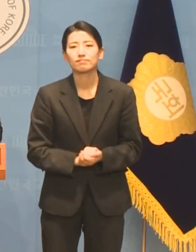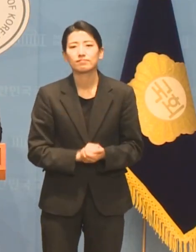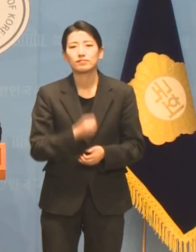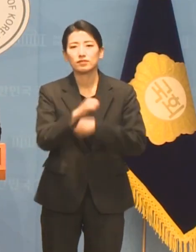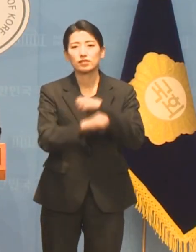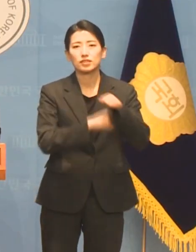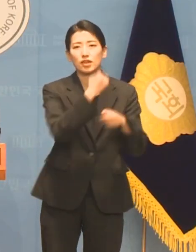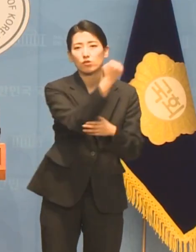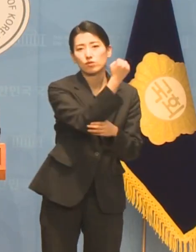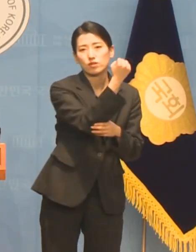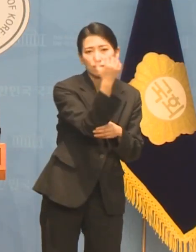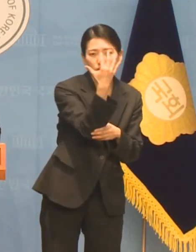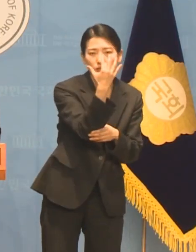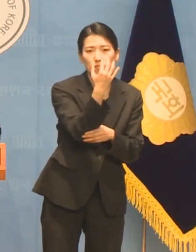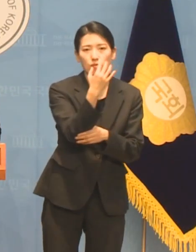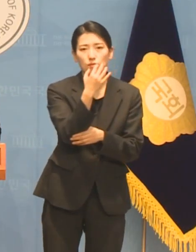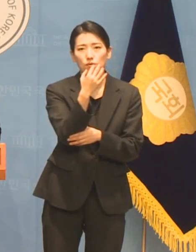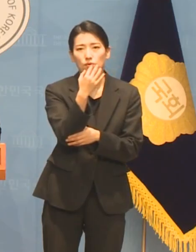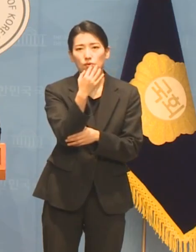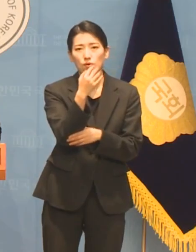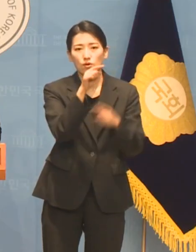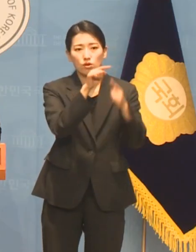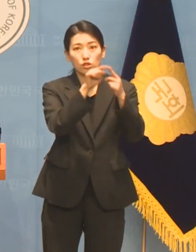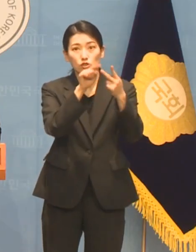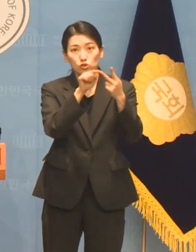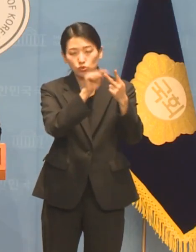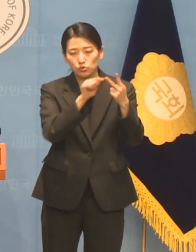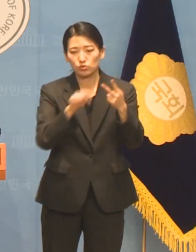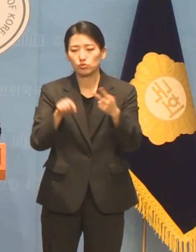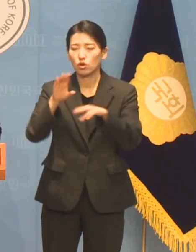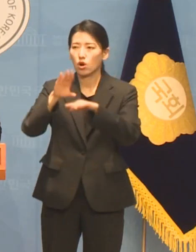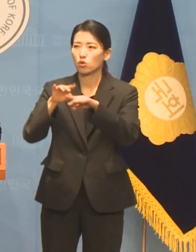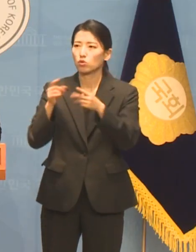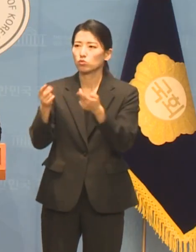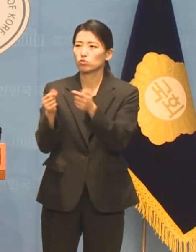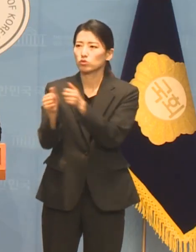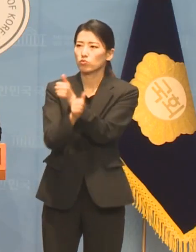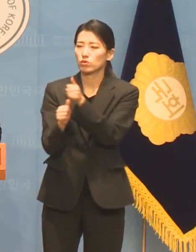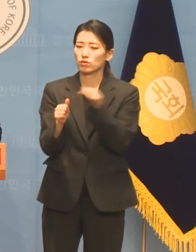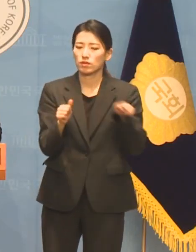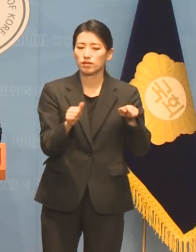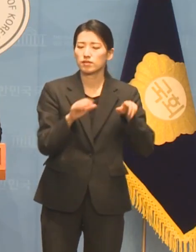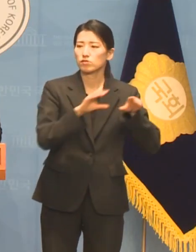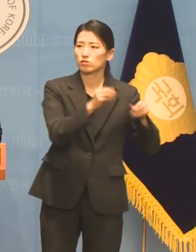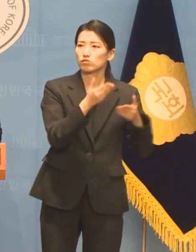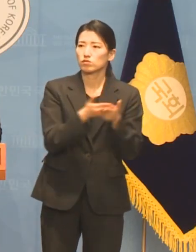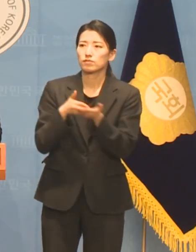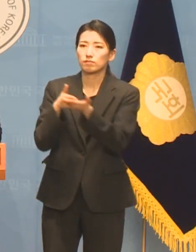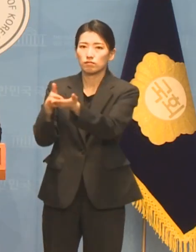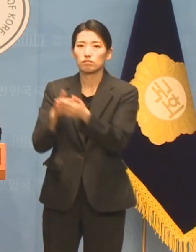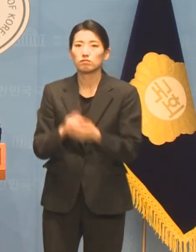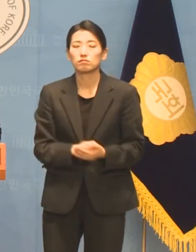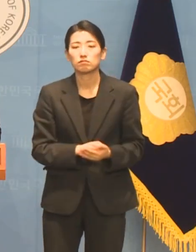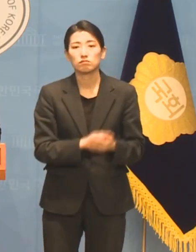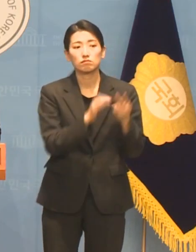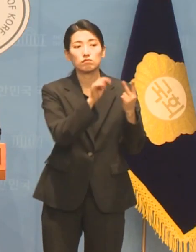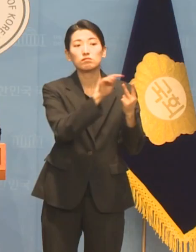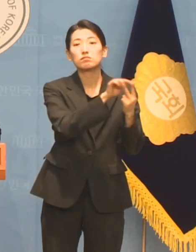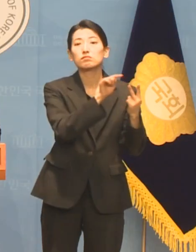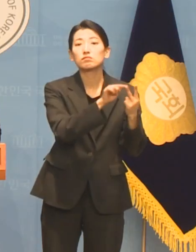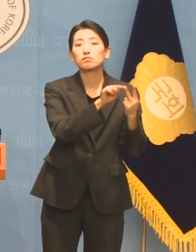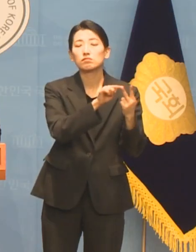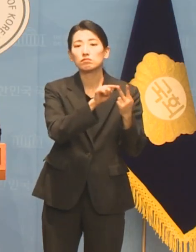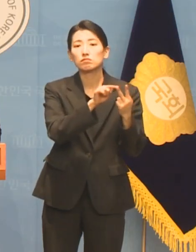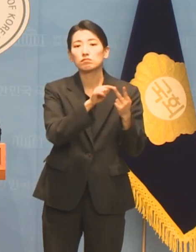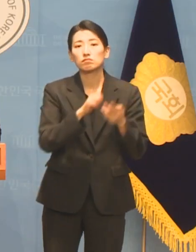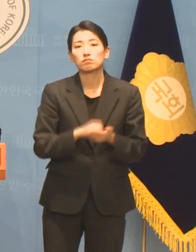자유일보와 펜앤드마이크를 언론중재위원회에 제소했습니다. 자유일보와 펜앤드마이크 이재명 대표와 권순일 전